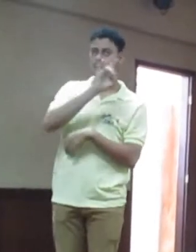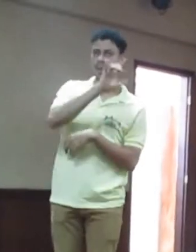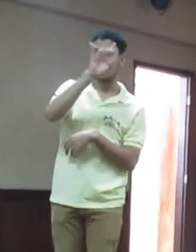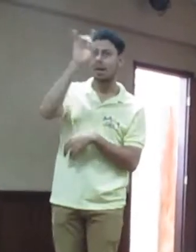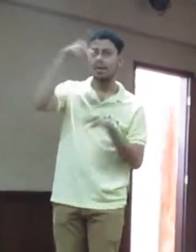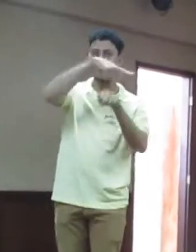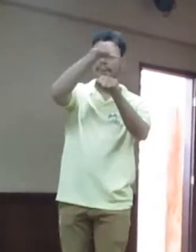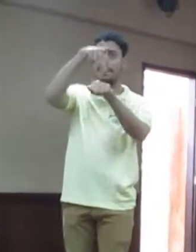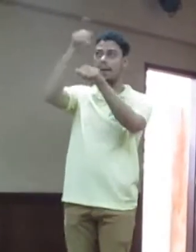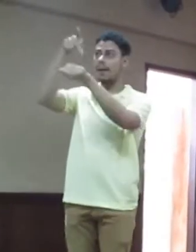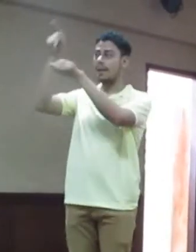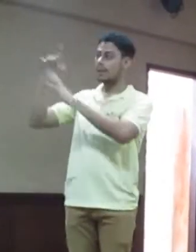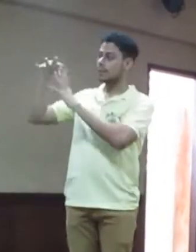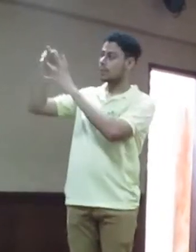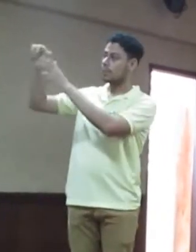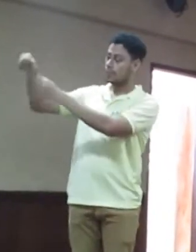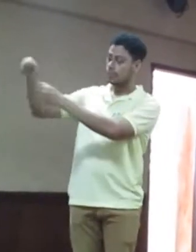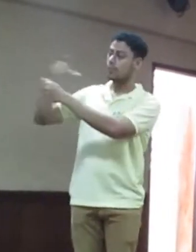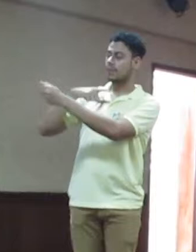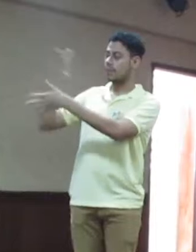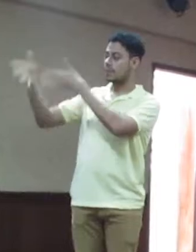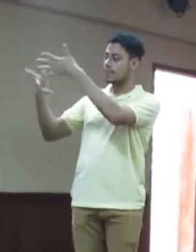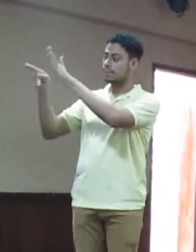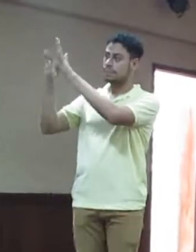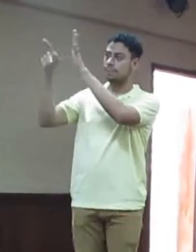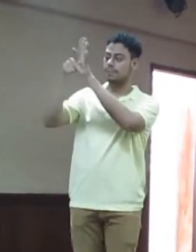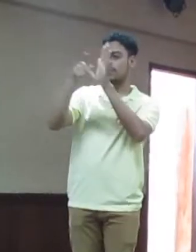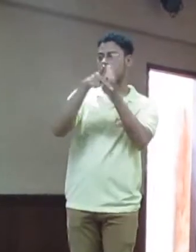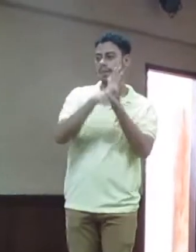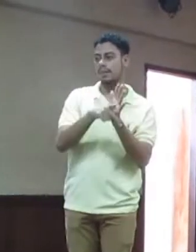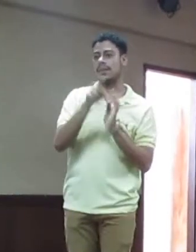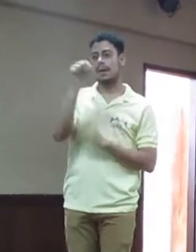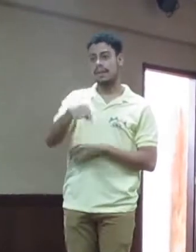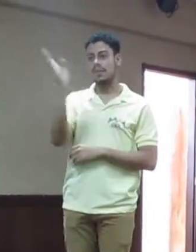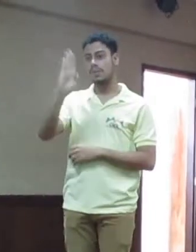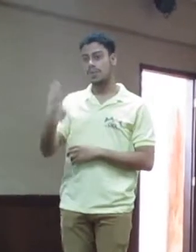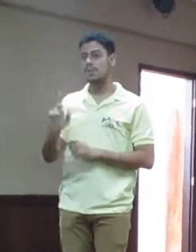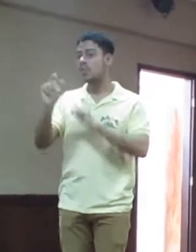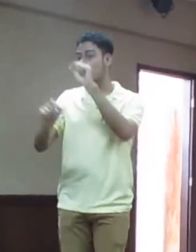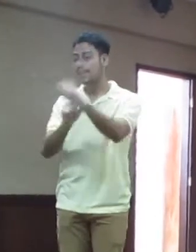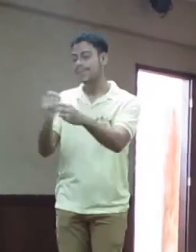país tem seu tipo de sinais. E não é diferente aqui no Brasil.